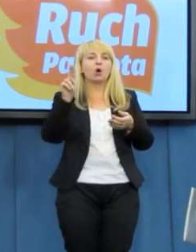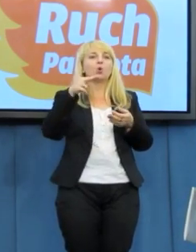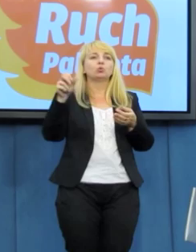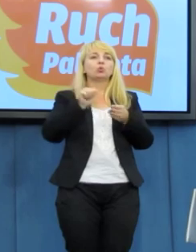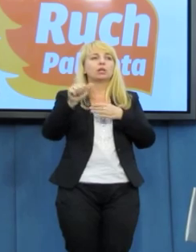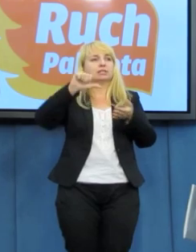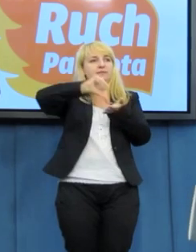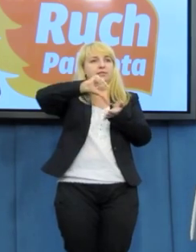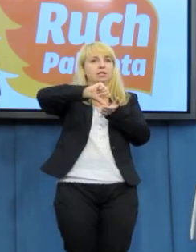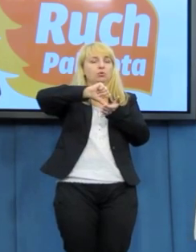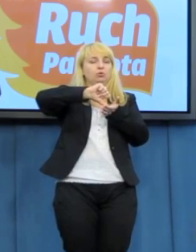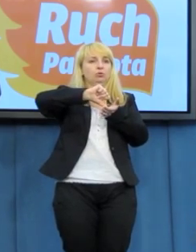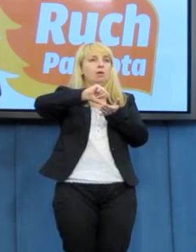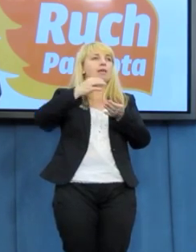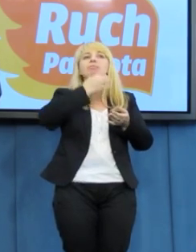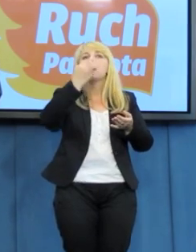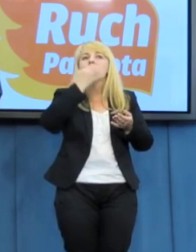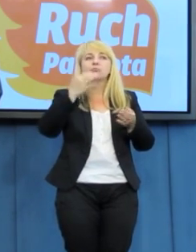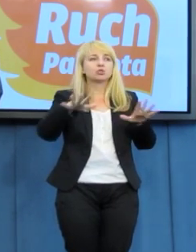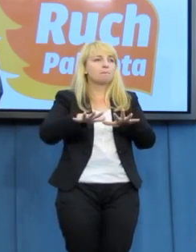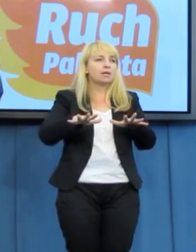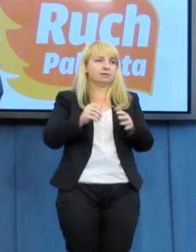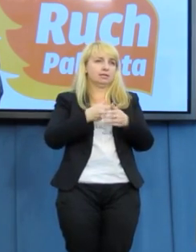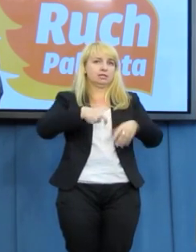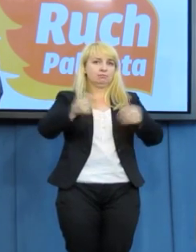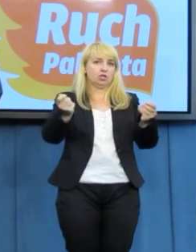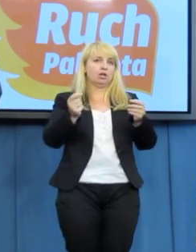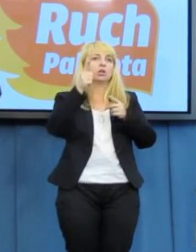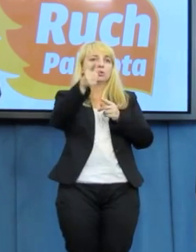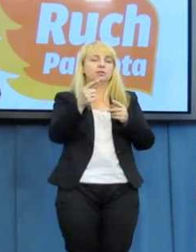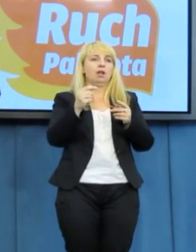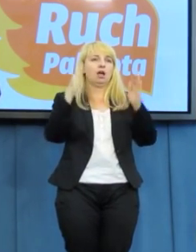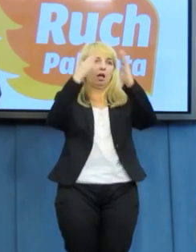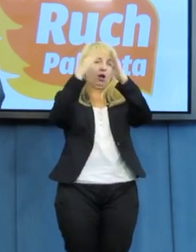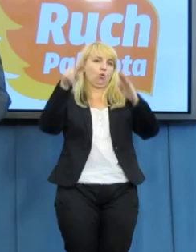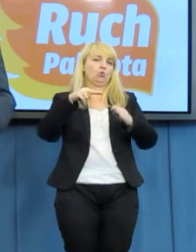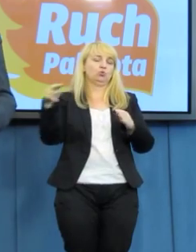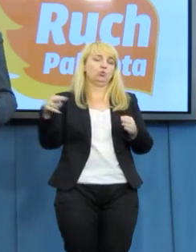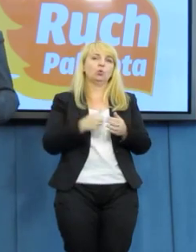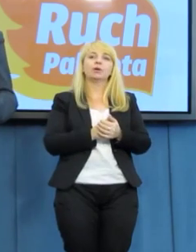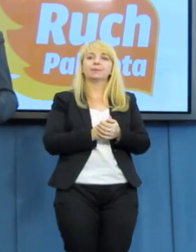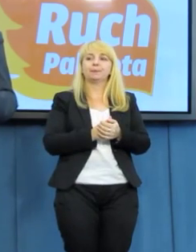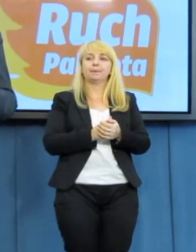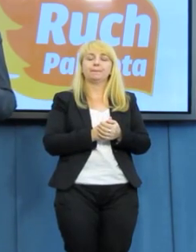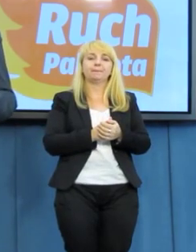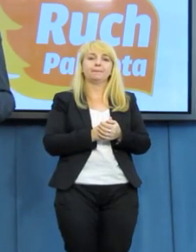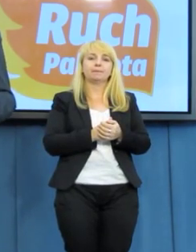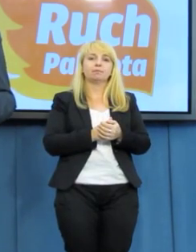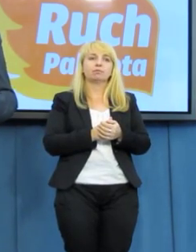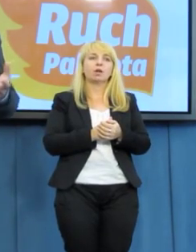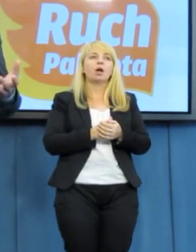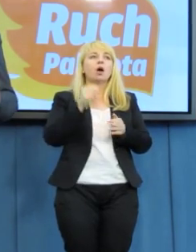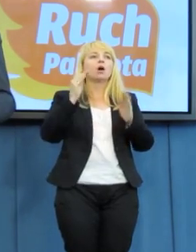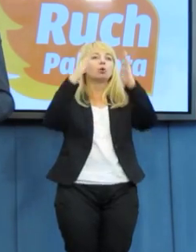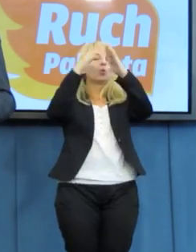te najdroższe, najlepsze nieruchomości są przekazywane z tak wysoką bonifikatą. A ta